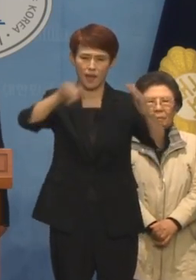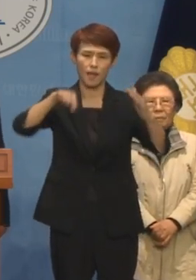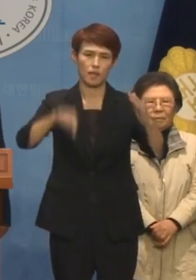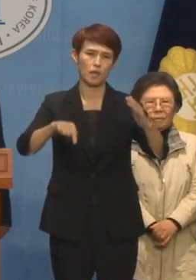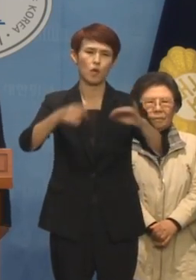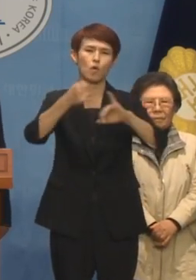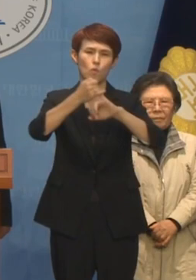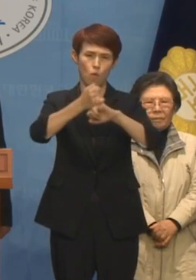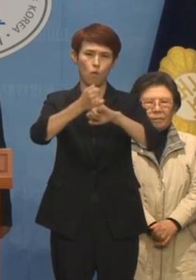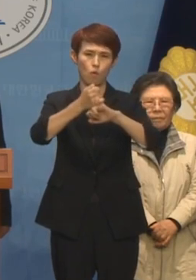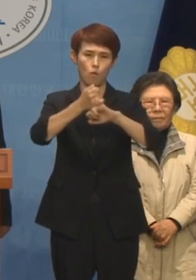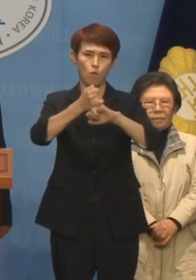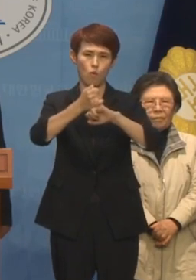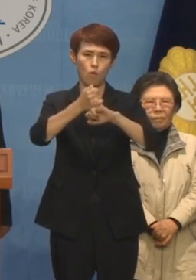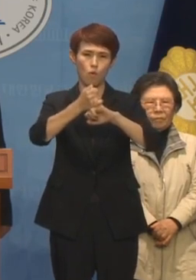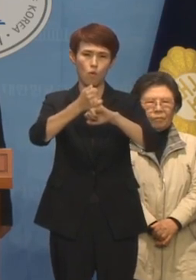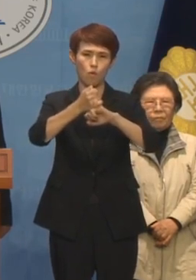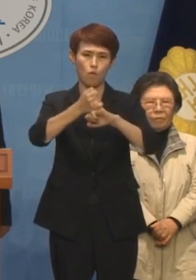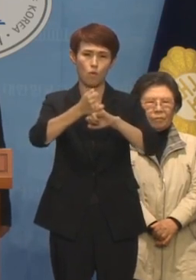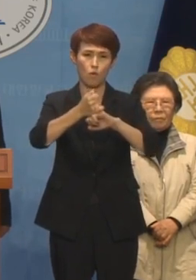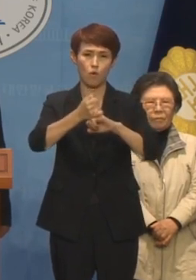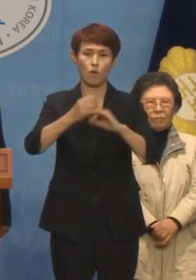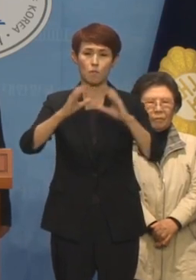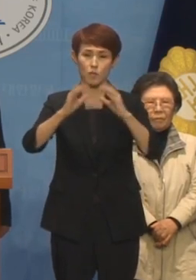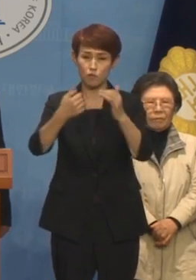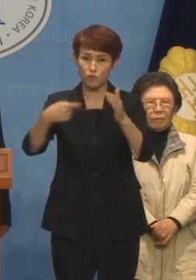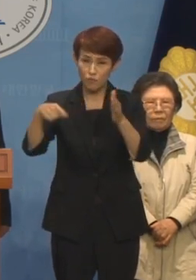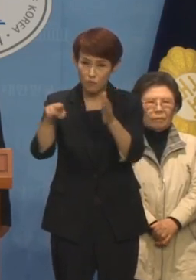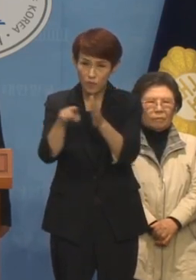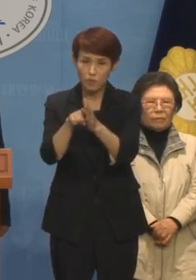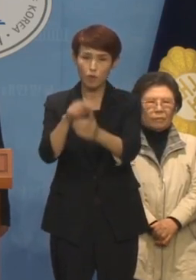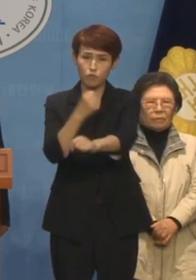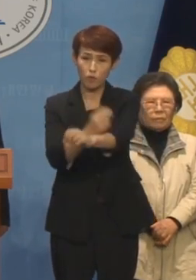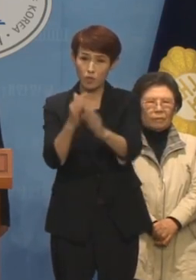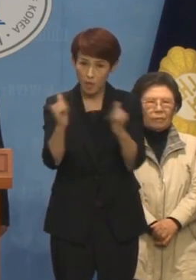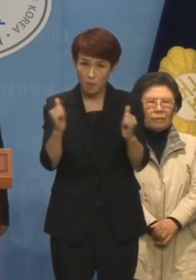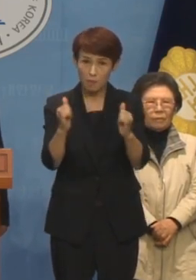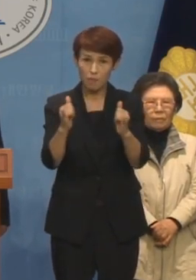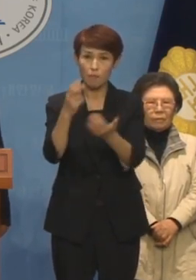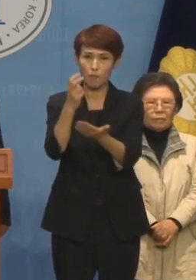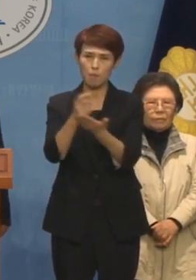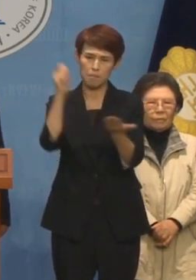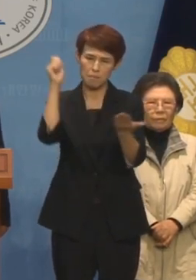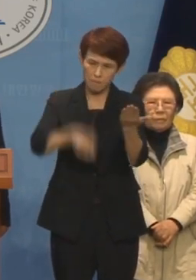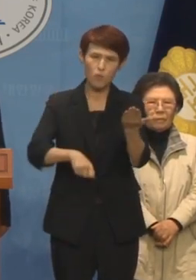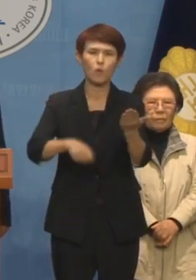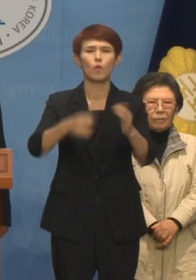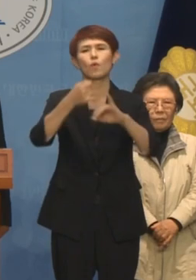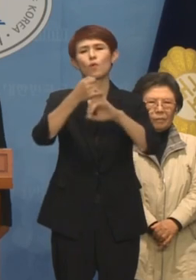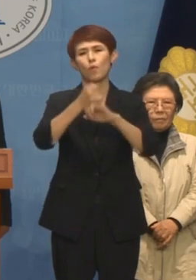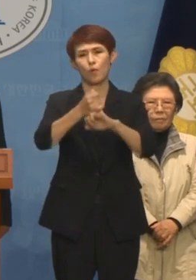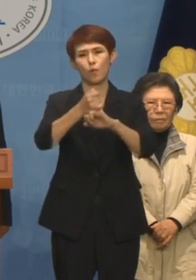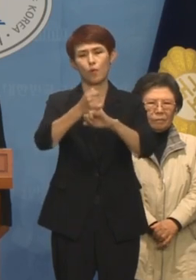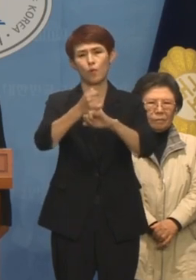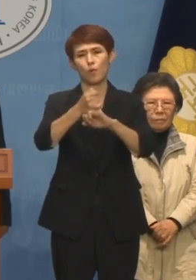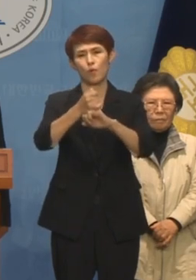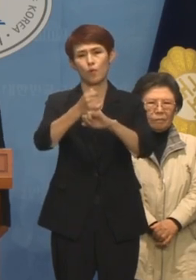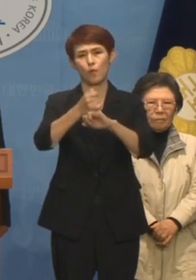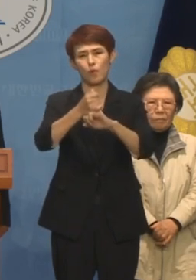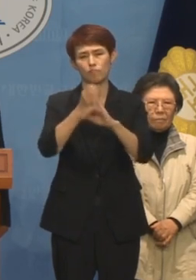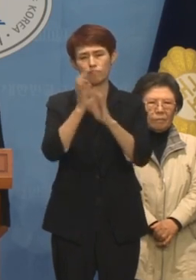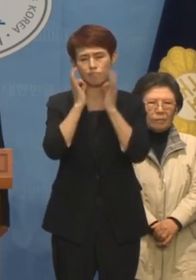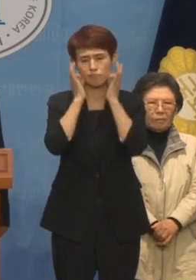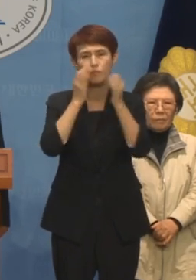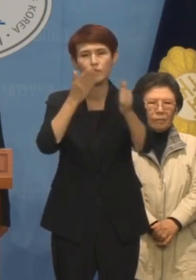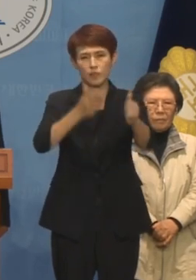꼭 민주 유공자 예우에 관한 법을 통과시킬 것을